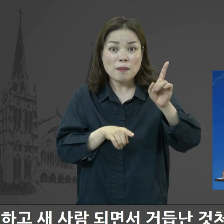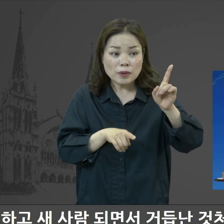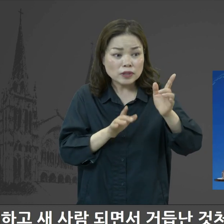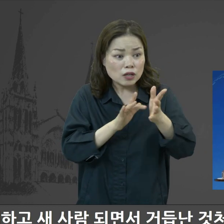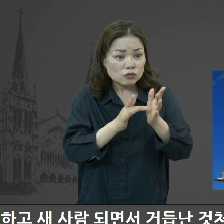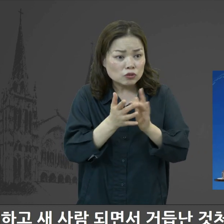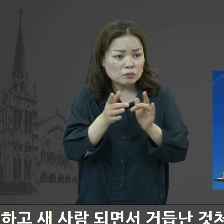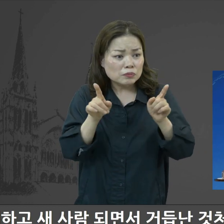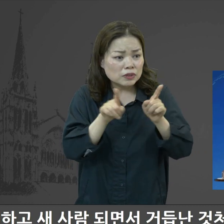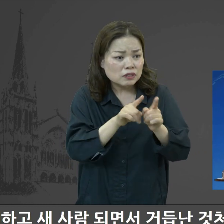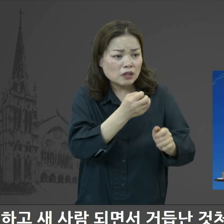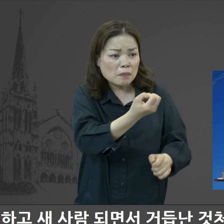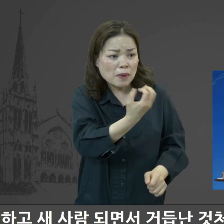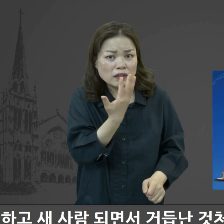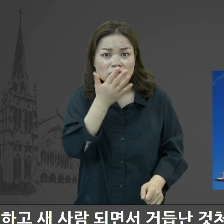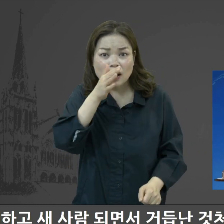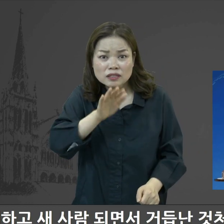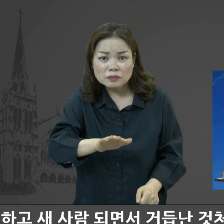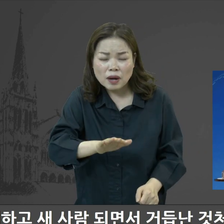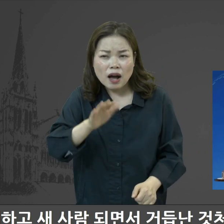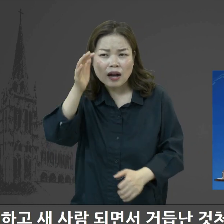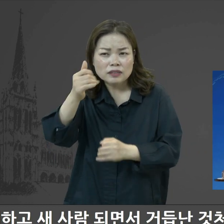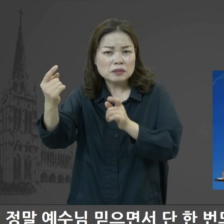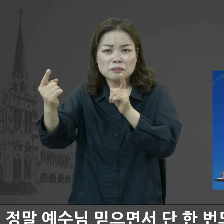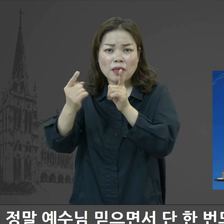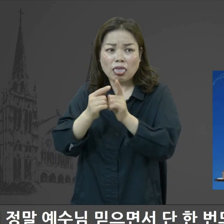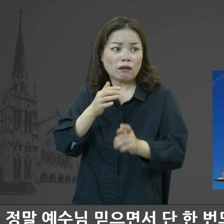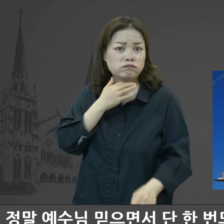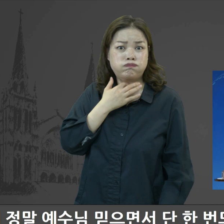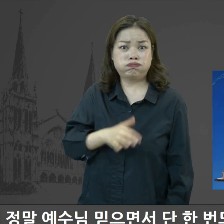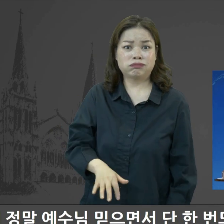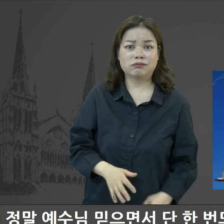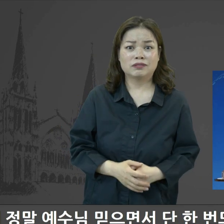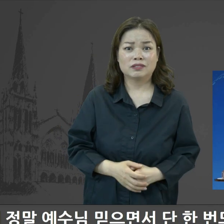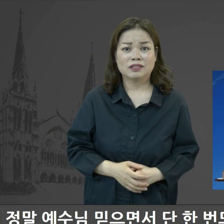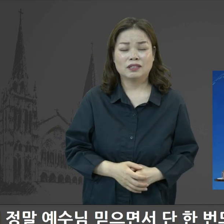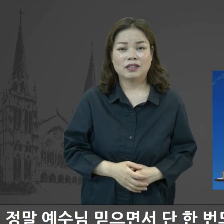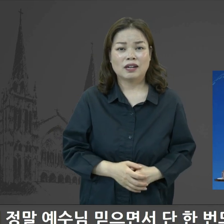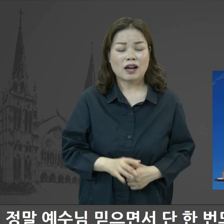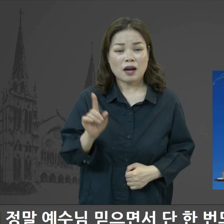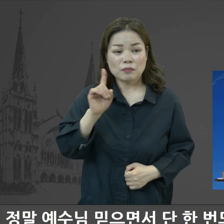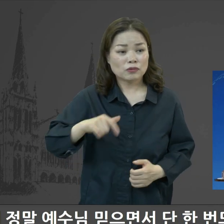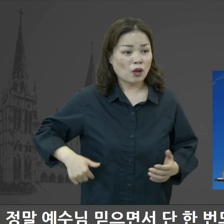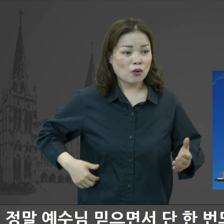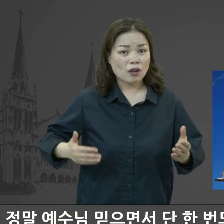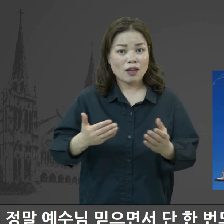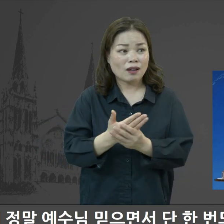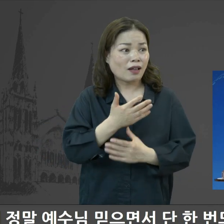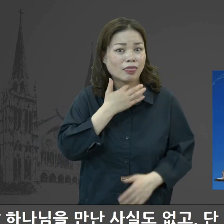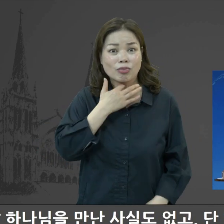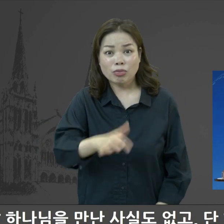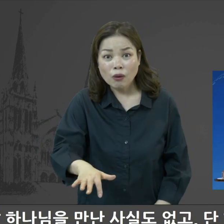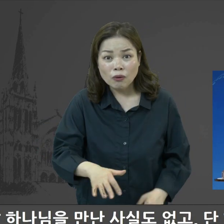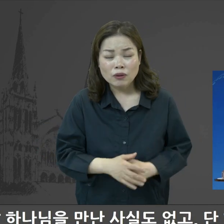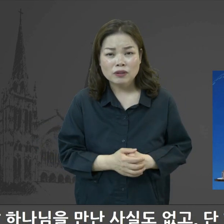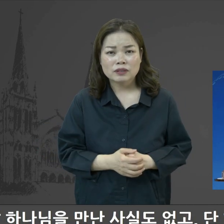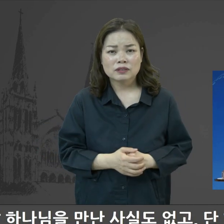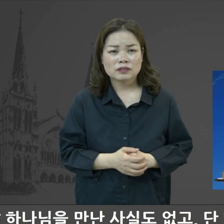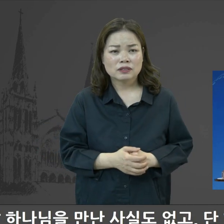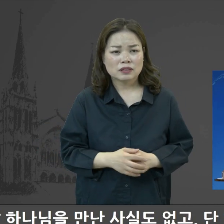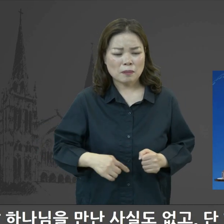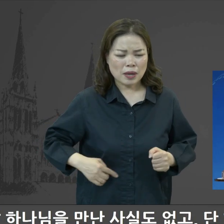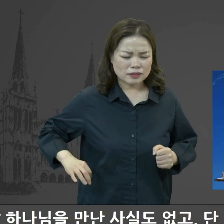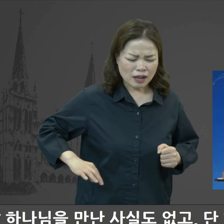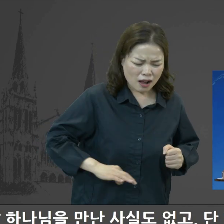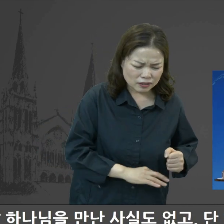번도, 예수님 믿는다고 하면서도 정말 하나님을 만난 사실도 없고 단 한 번 회개한 사실도 없고, 그리고 정말 그렇게